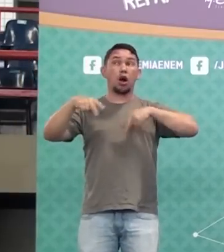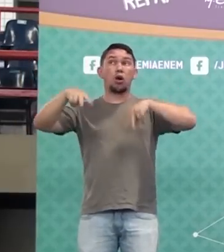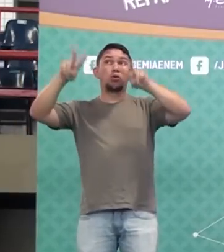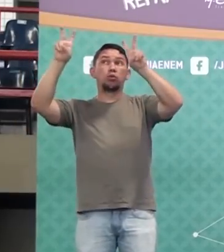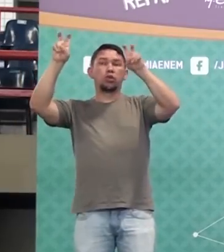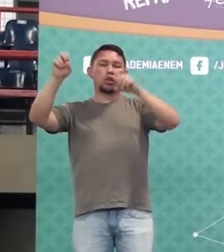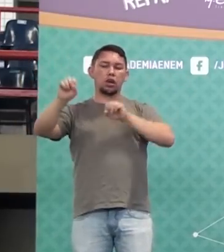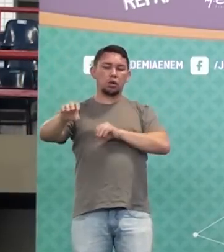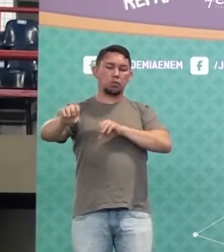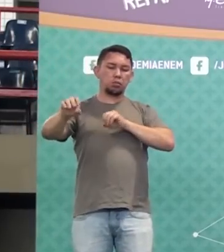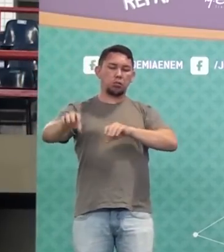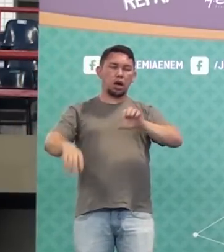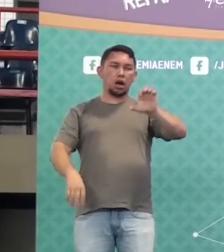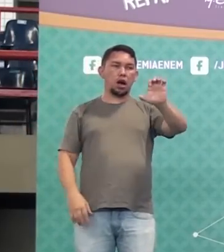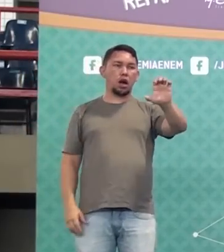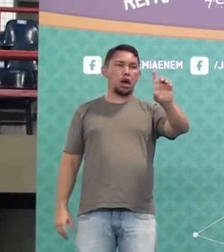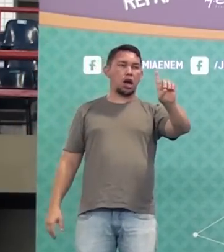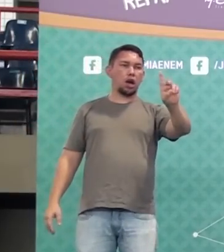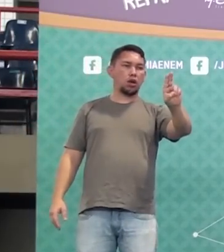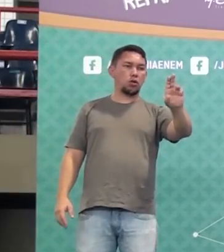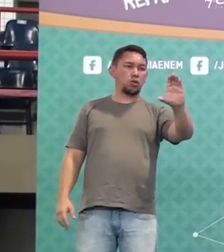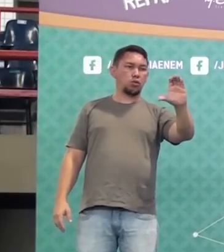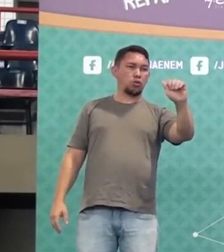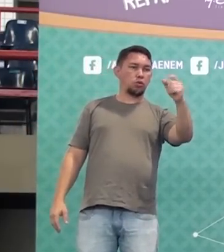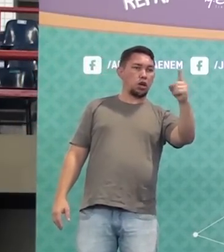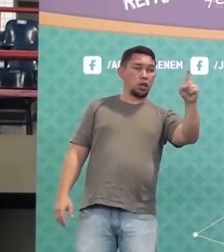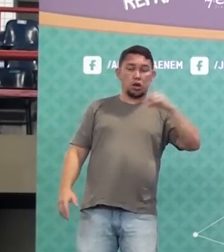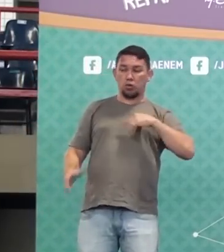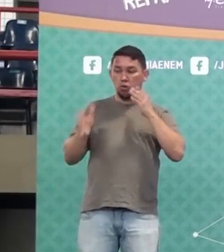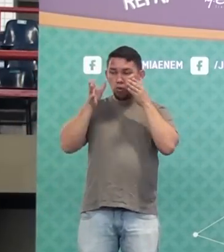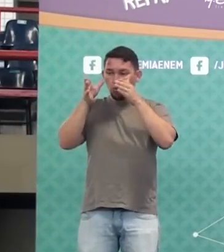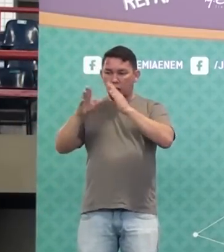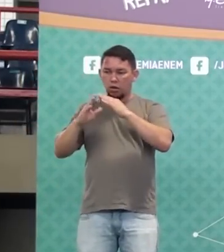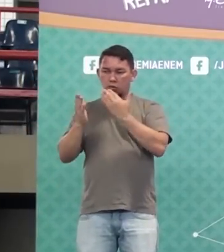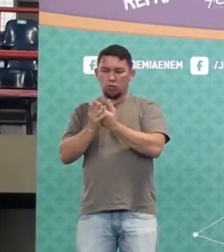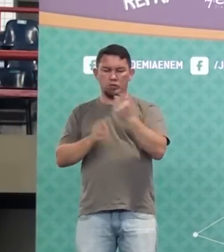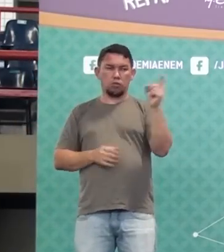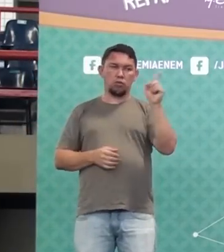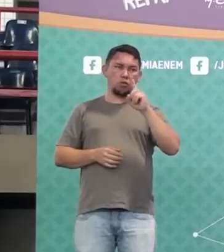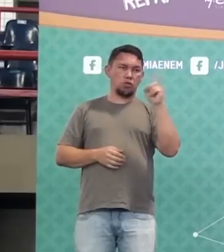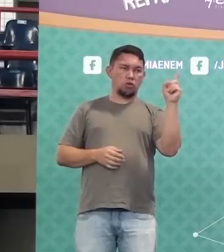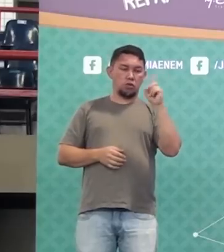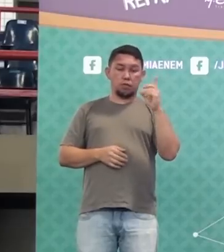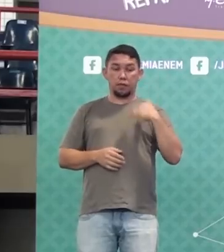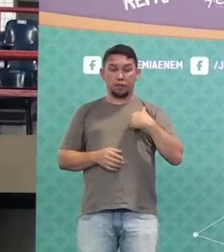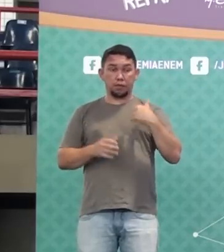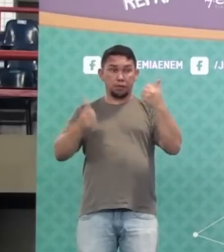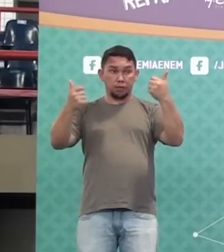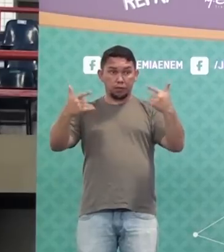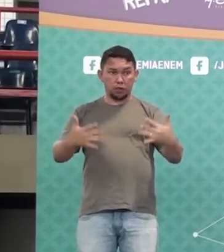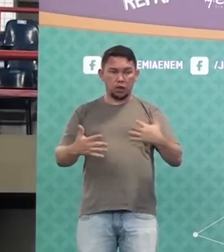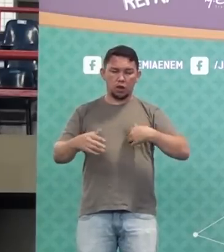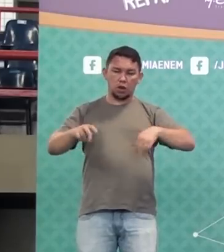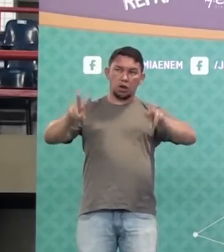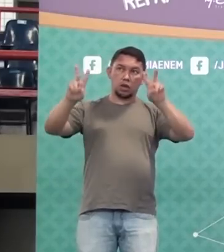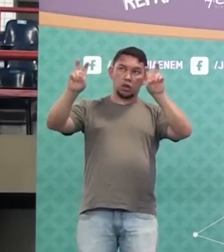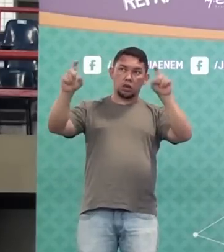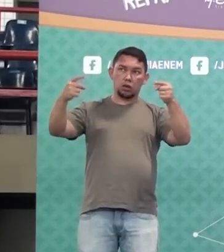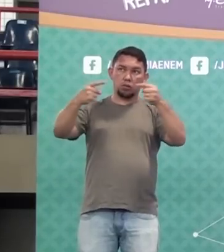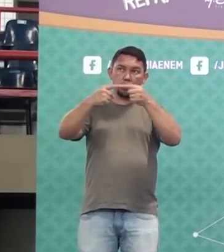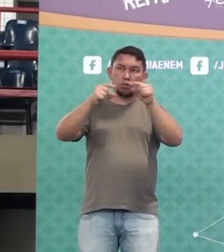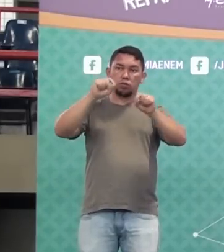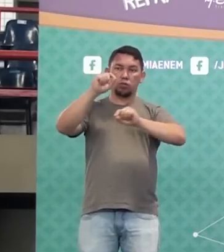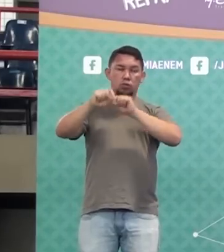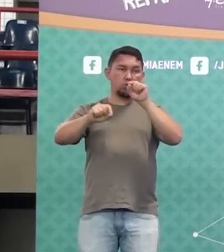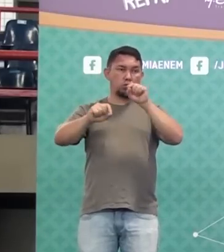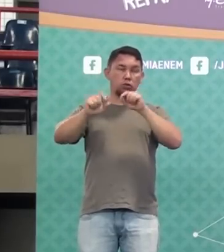como todo, você não vai falar de escolas. Por exemplo, nesse assunto você vai